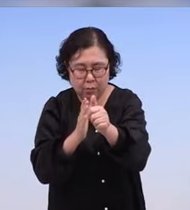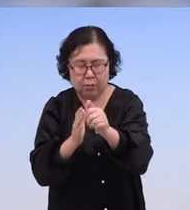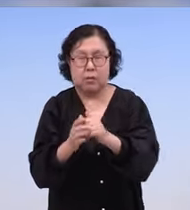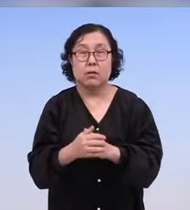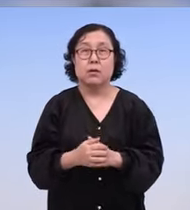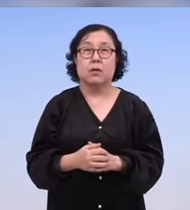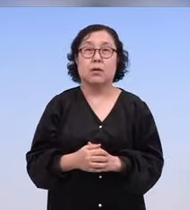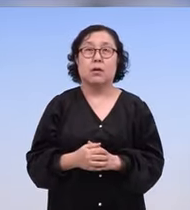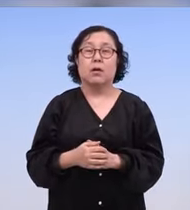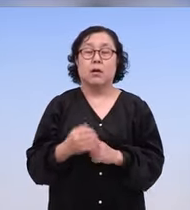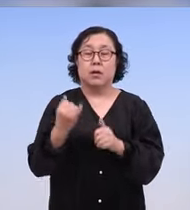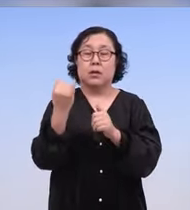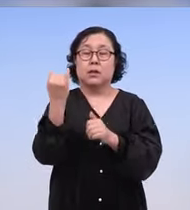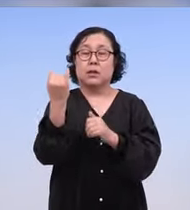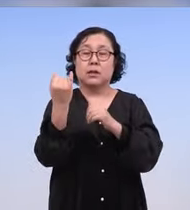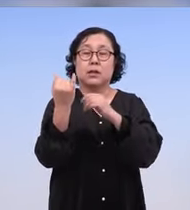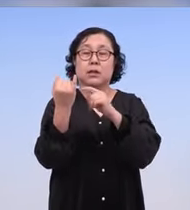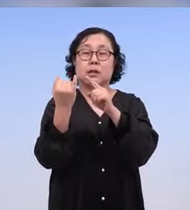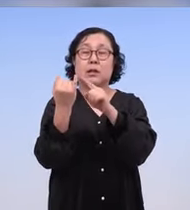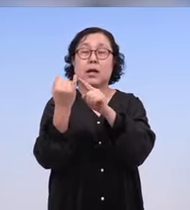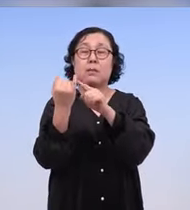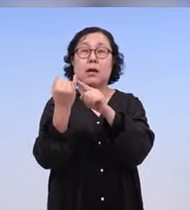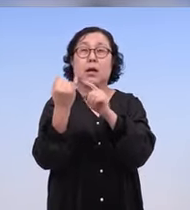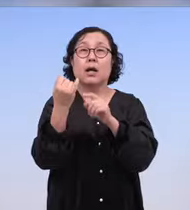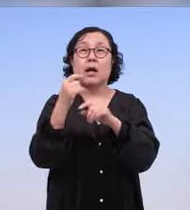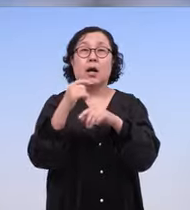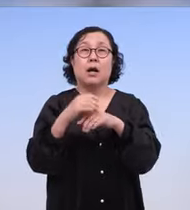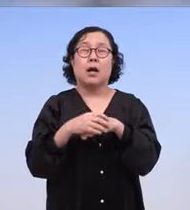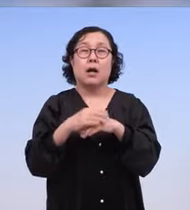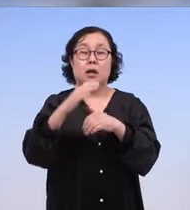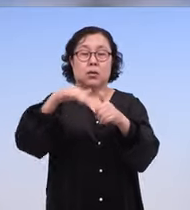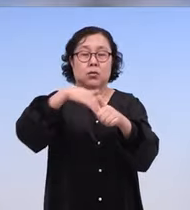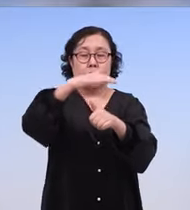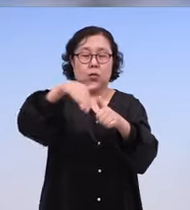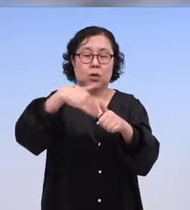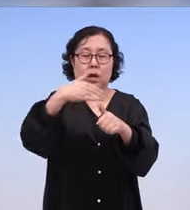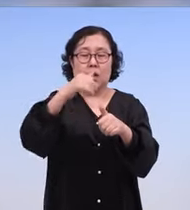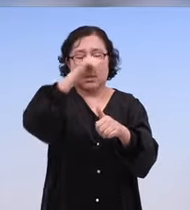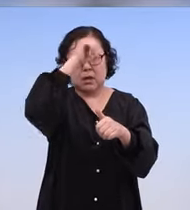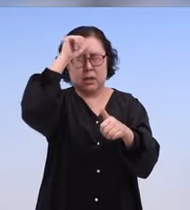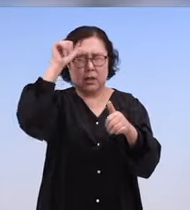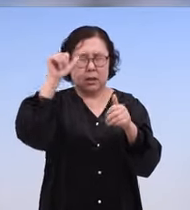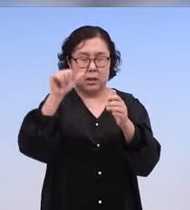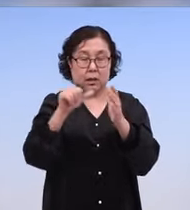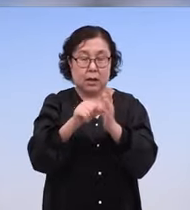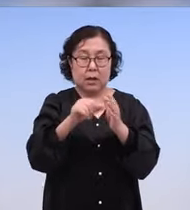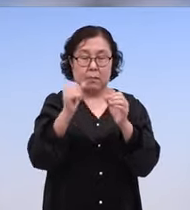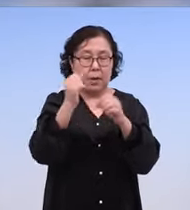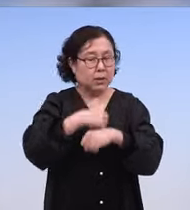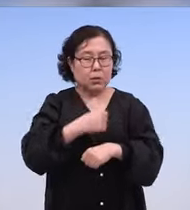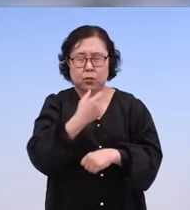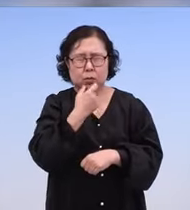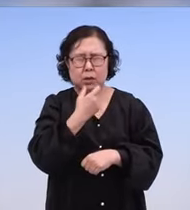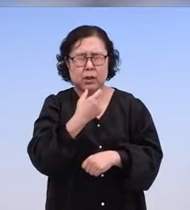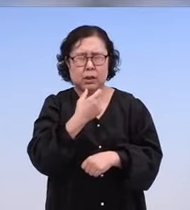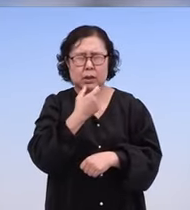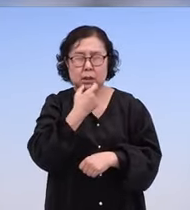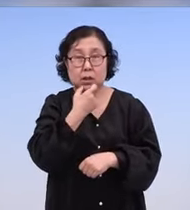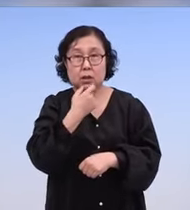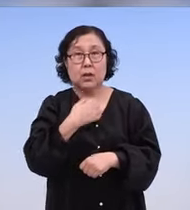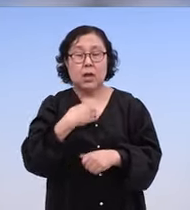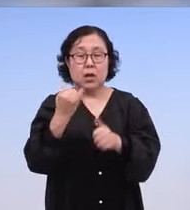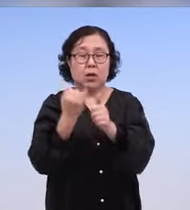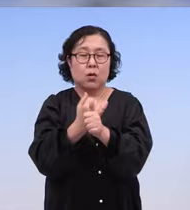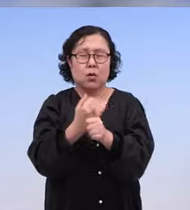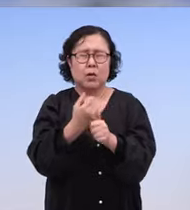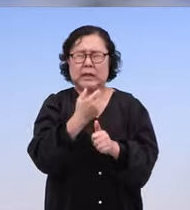겁니다. 이 자매 마음에 그 무슨 총각 인생 하나 망칠 일이 있나, 결혼 안 한다 그랬어요. 결혼 안